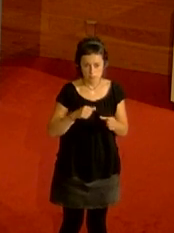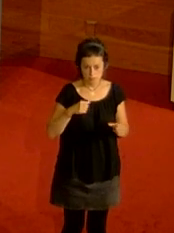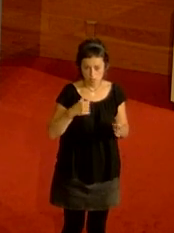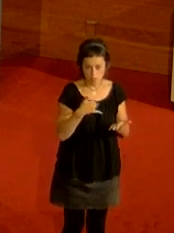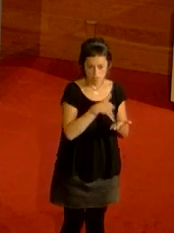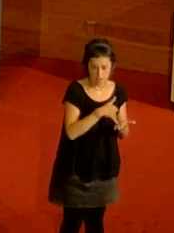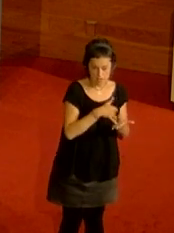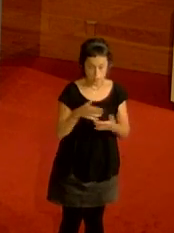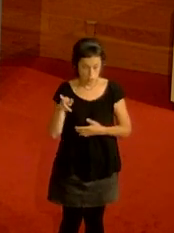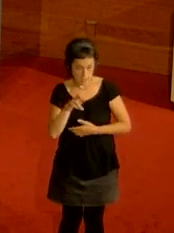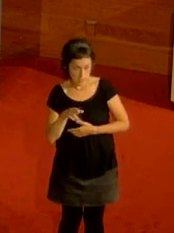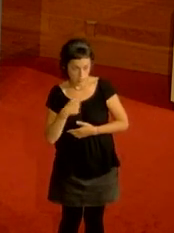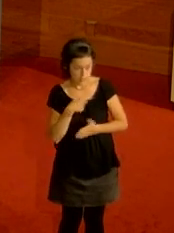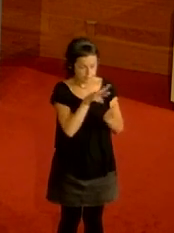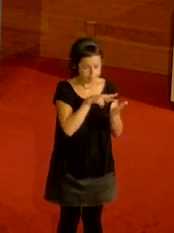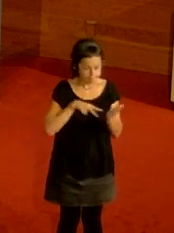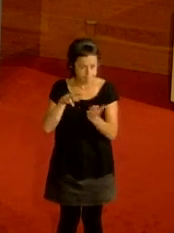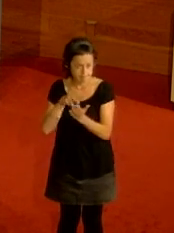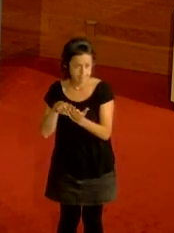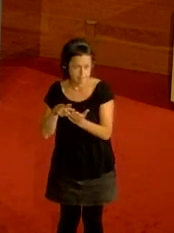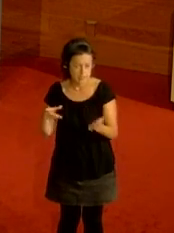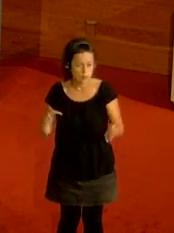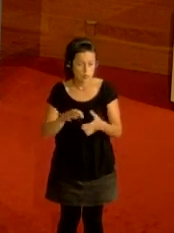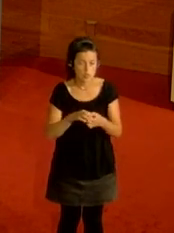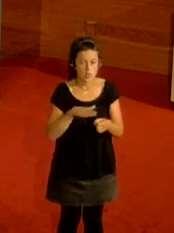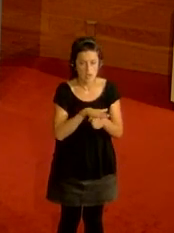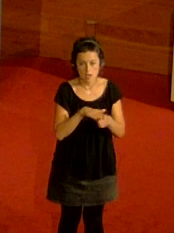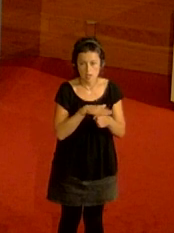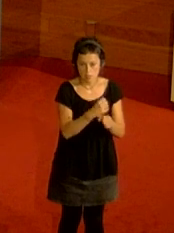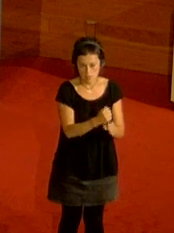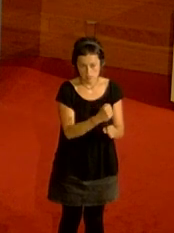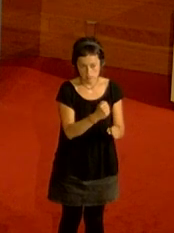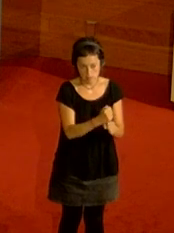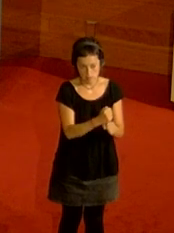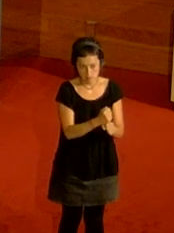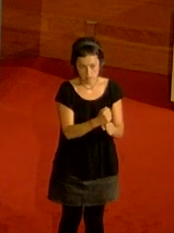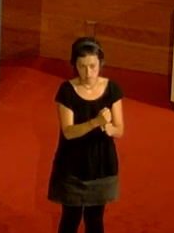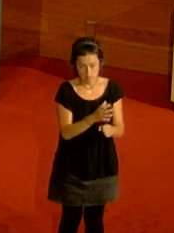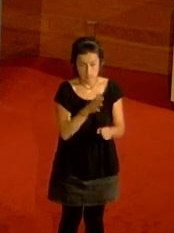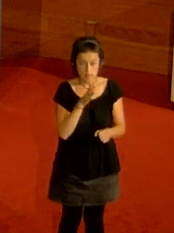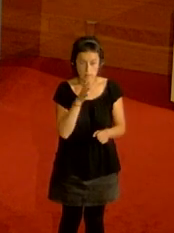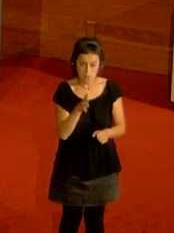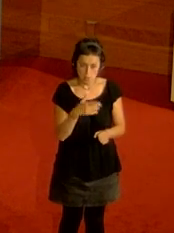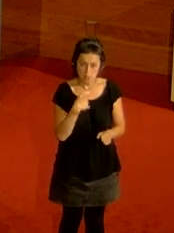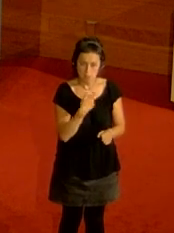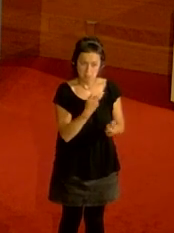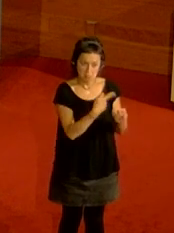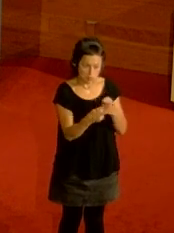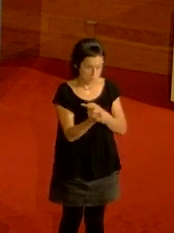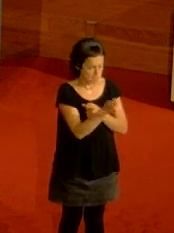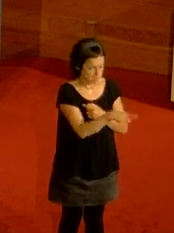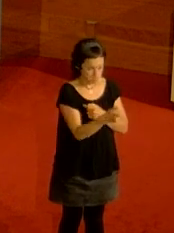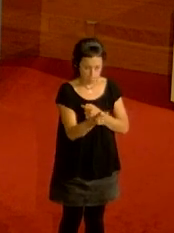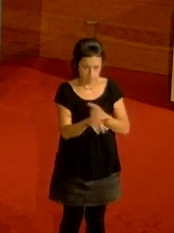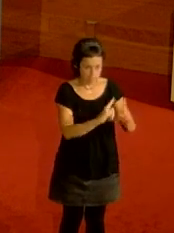bucle está muy relacionadas con el ámbito laboral porque en ese sentido he encontrado muchas analogías cuando hablamos de